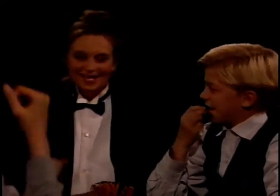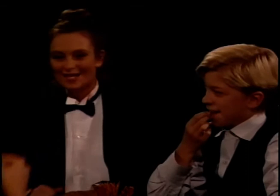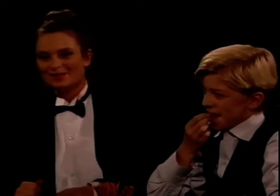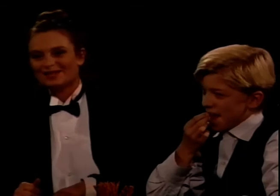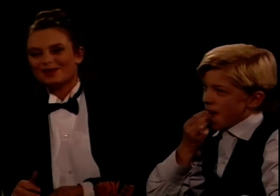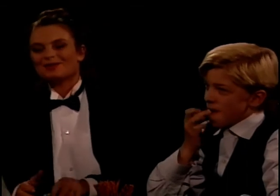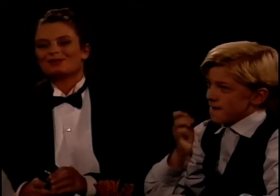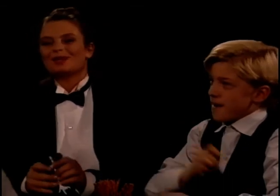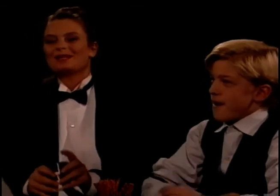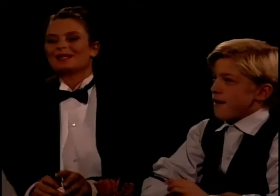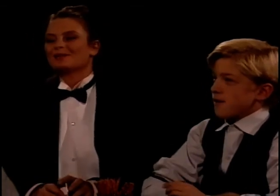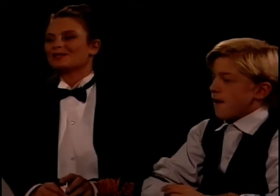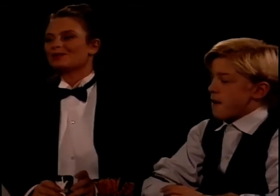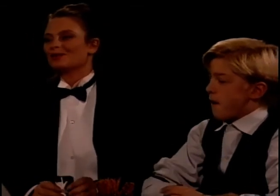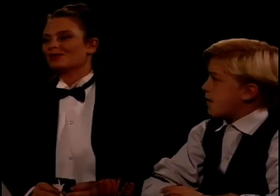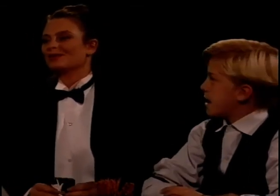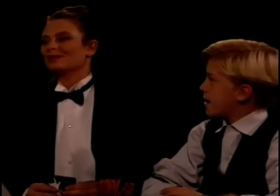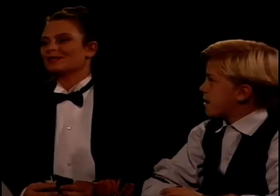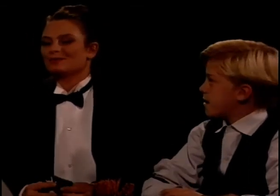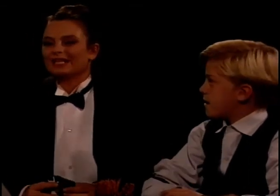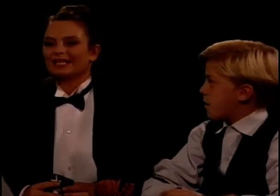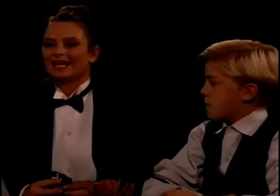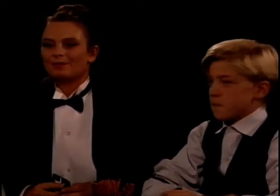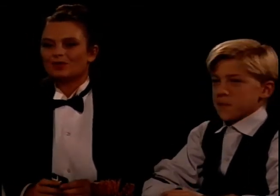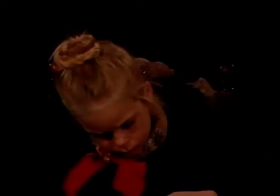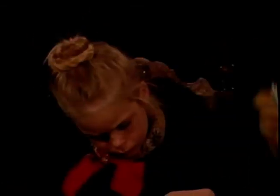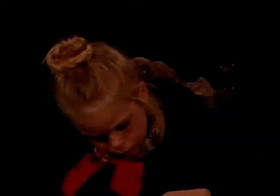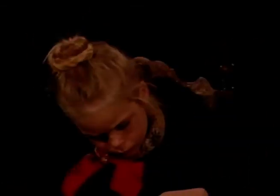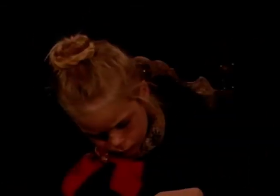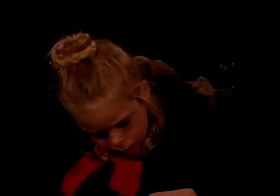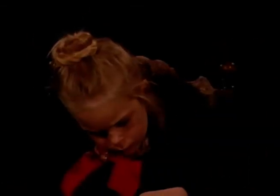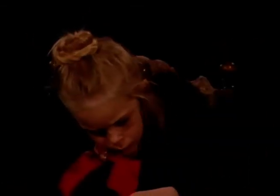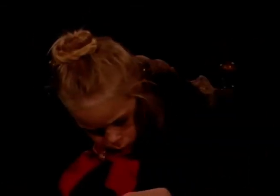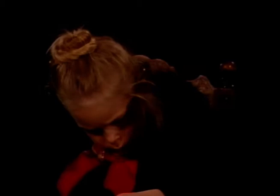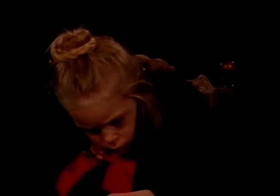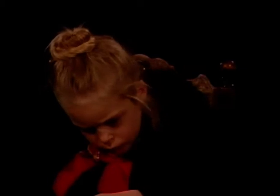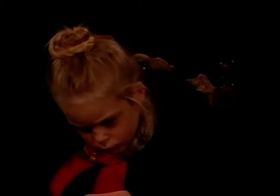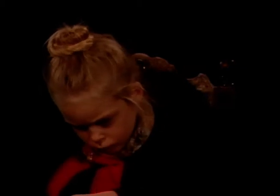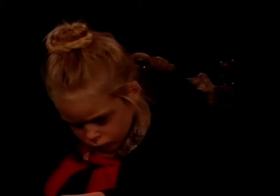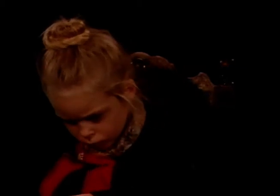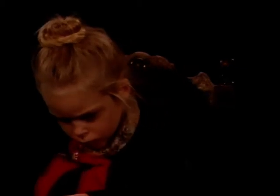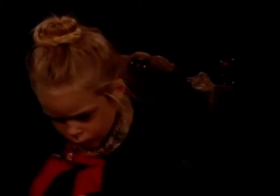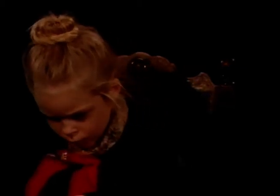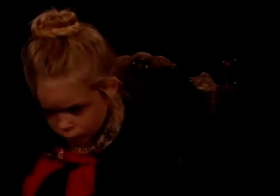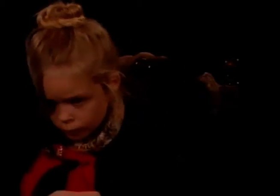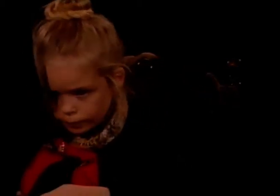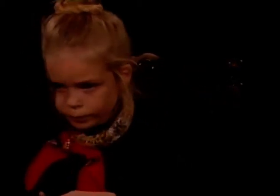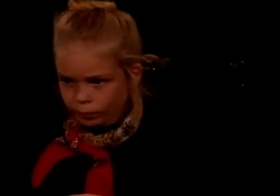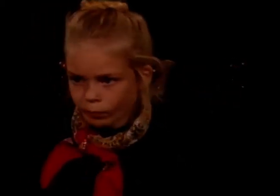Nej, men det kan ju också vara den meningen att man slår någon när man springer. Nu förstår jag plötsligt. Nu är det jag. Kan jag ta